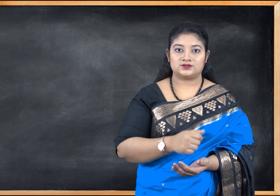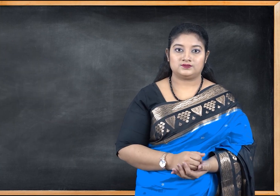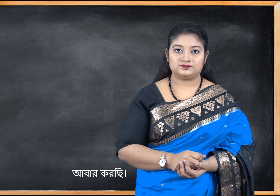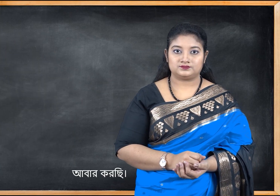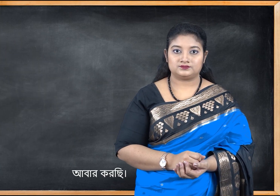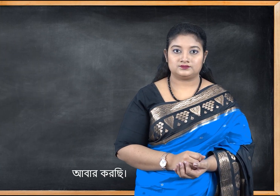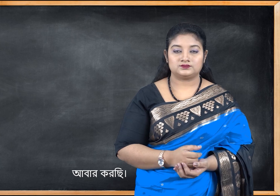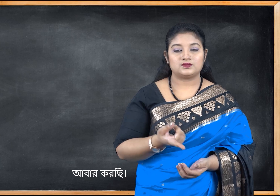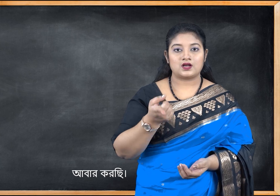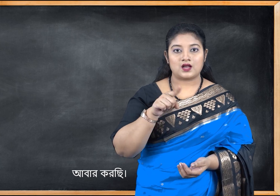আবার করছি,